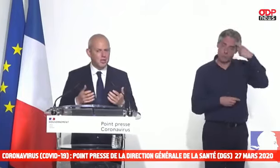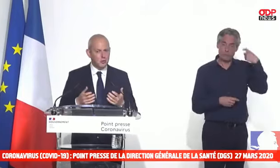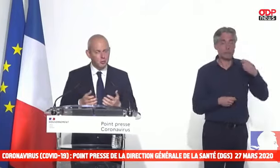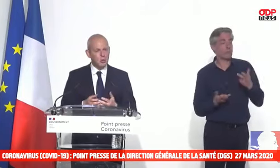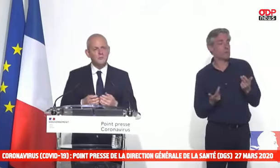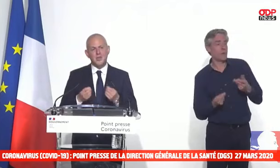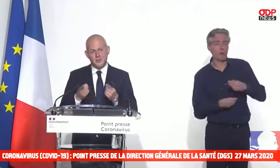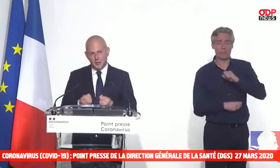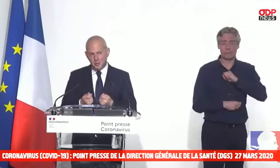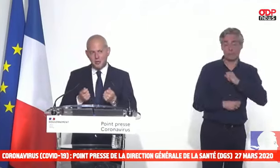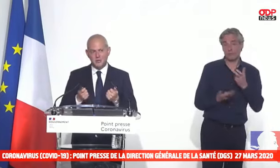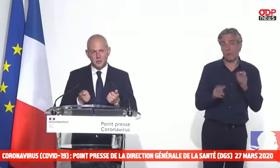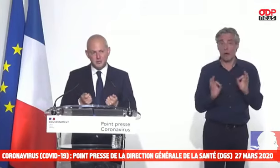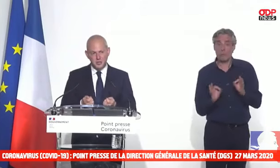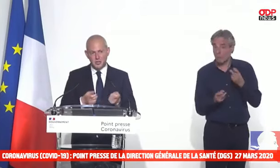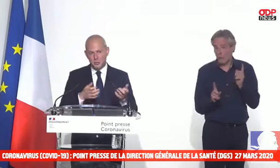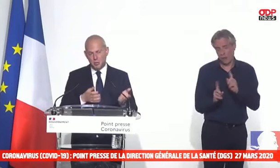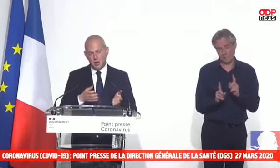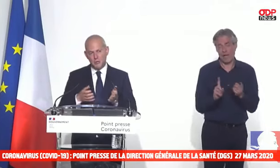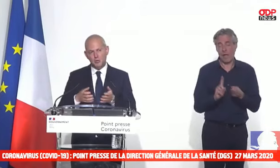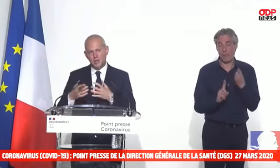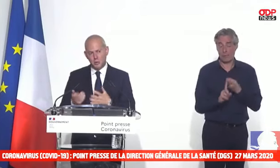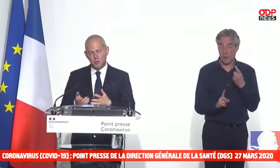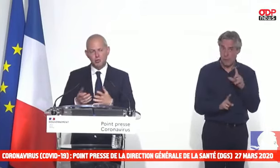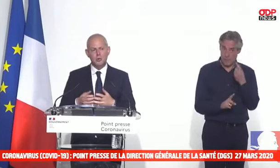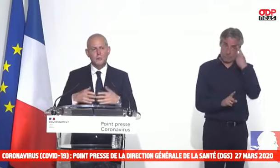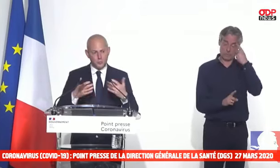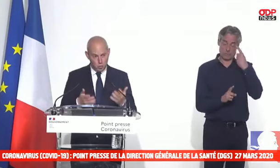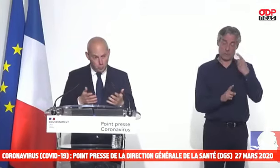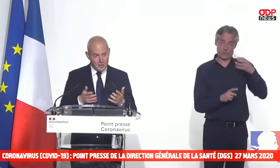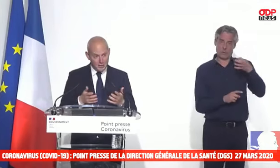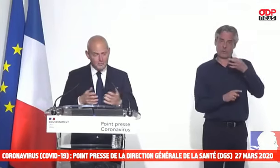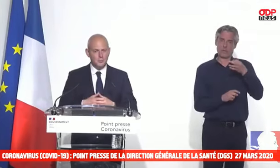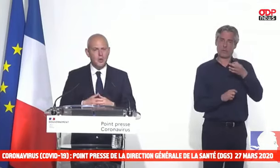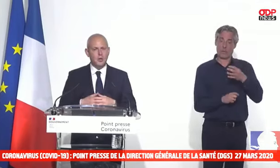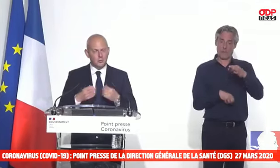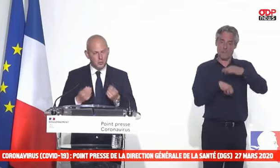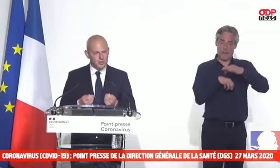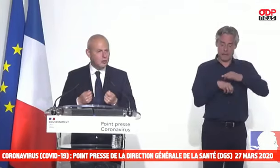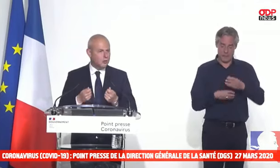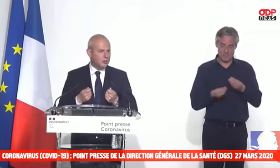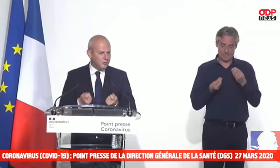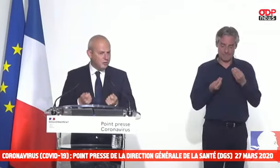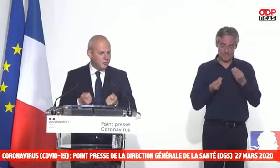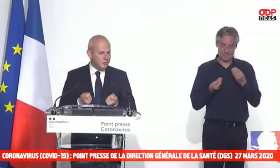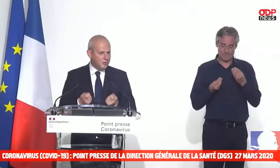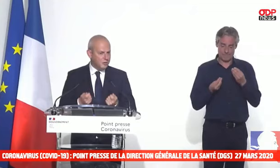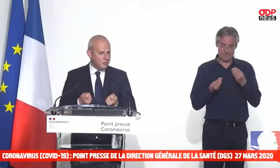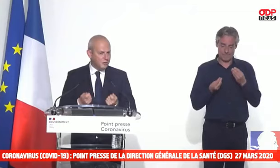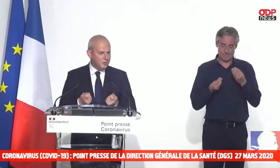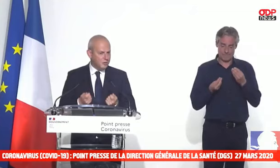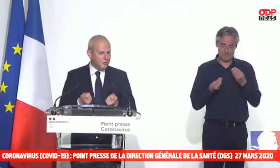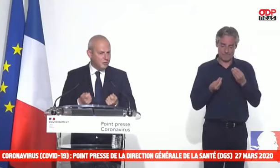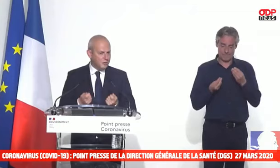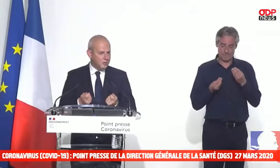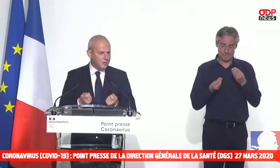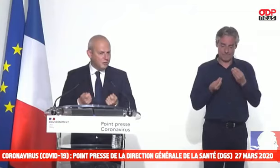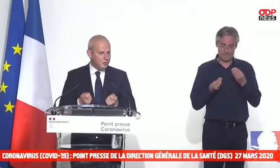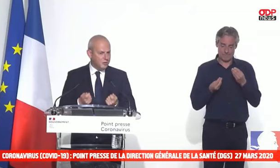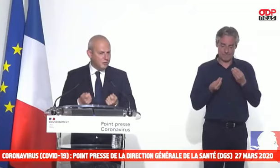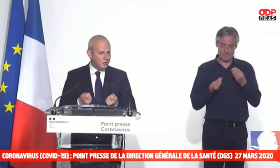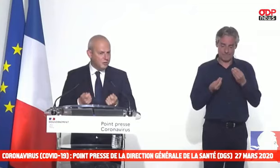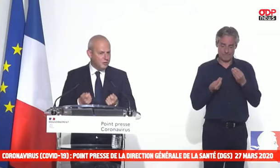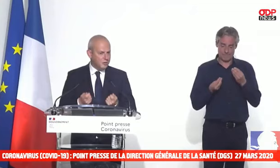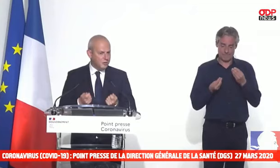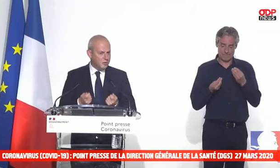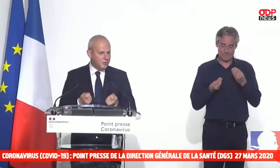supportent bien la toux. Être attentif à ce signe qui peut arriver au bout de quelques jours de maladie, ce signe de difficulté respiratoire, d'une toux pour